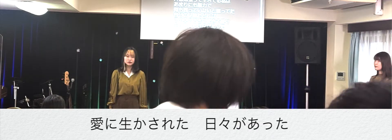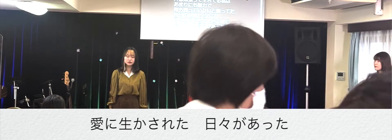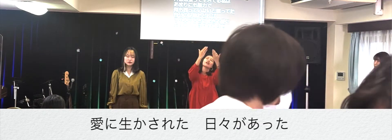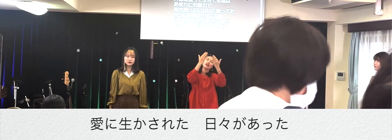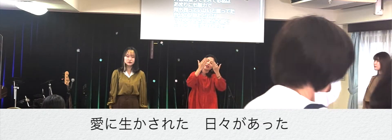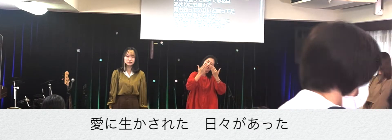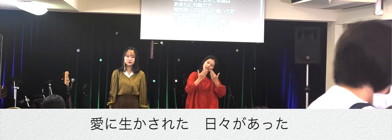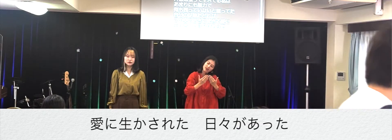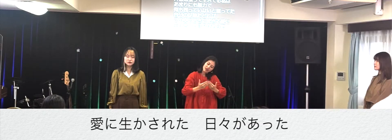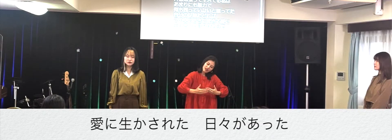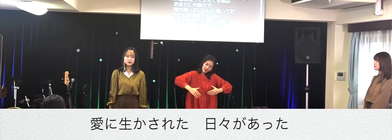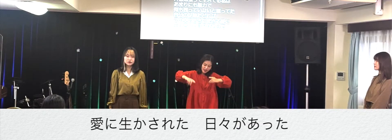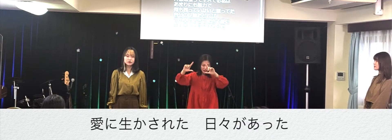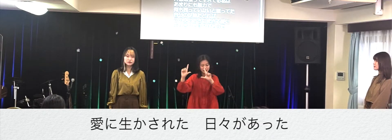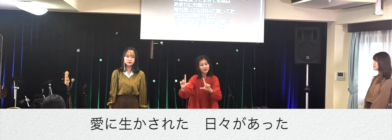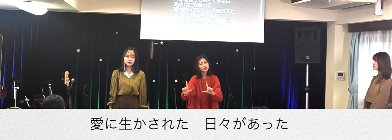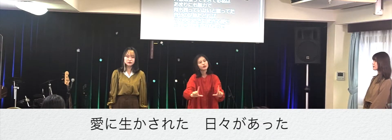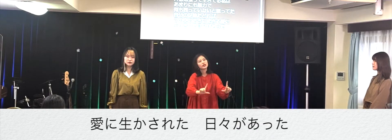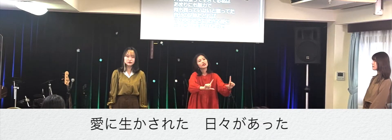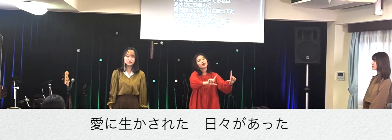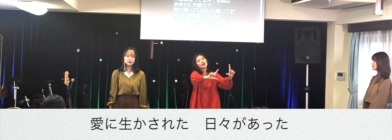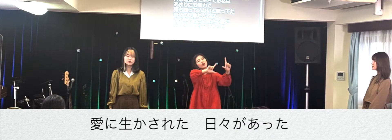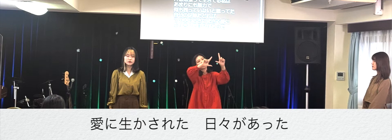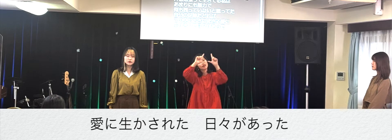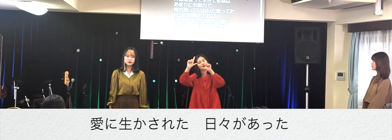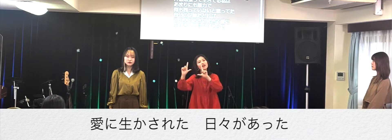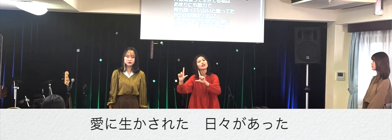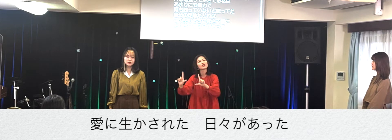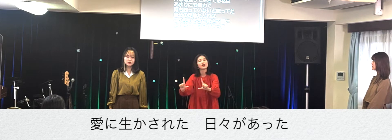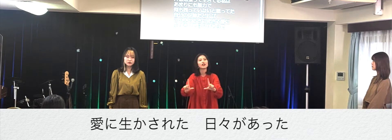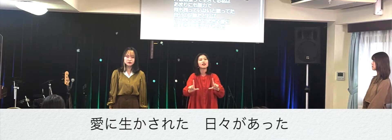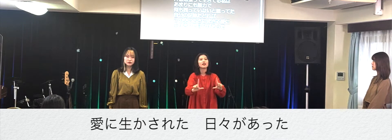た日々があ